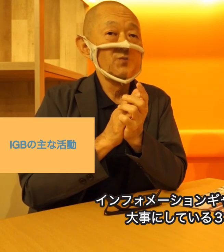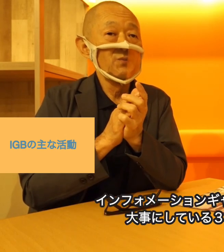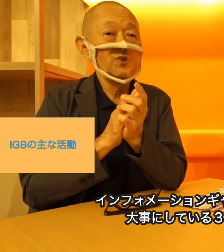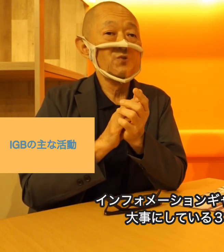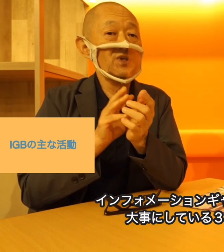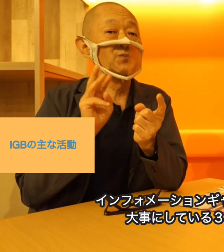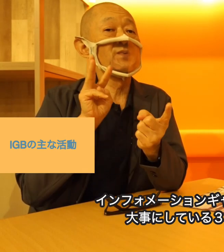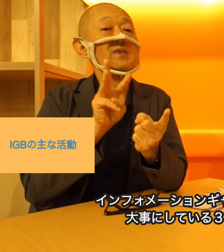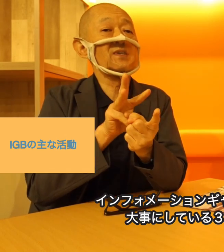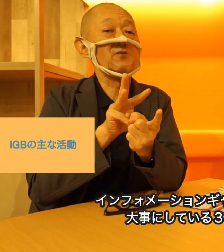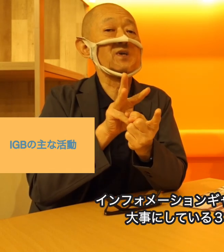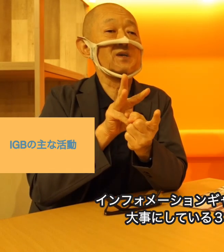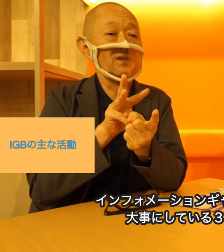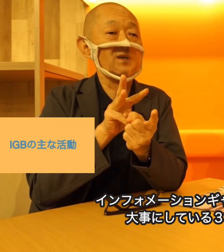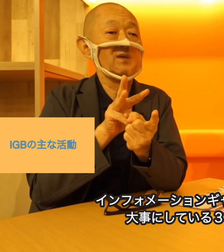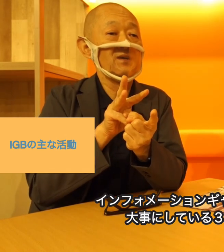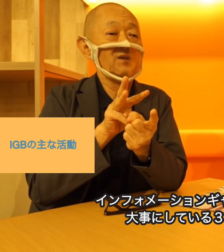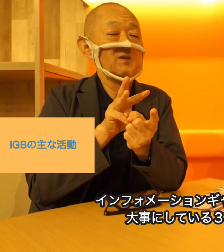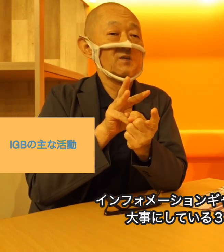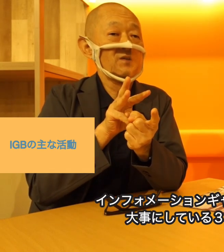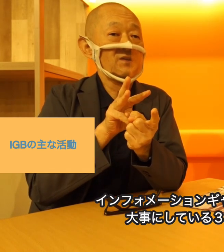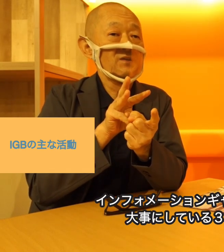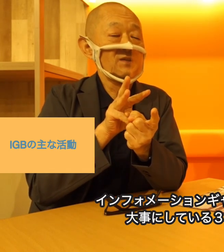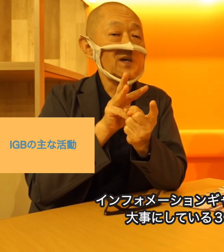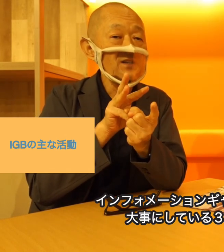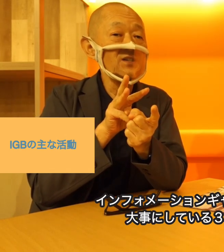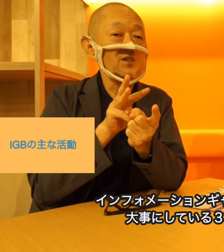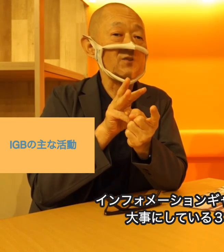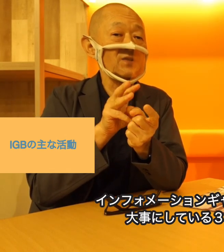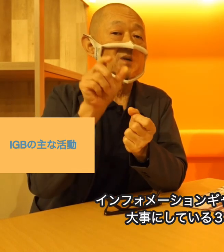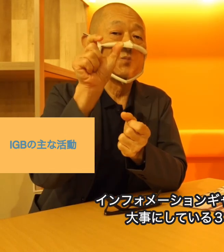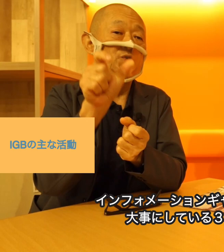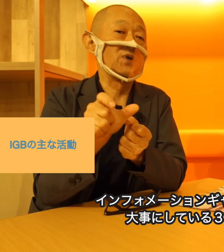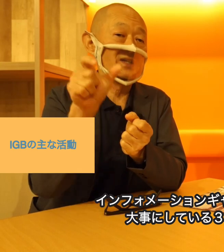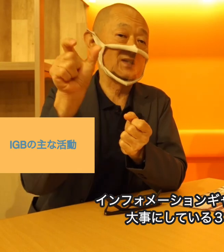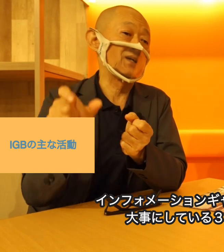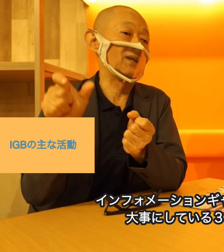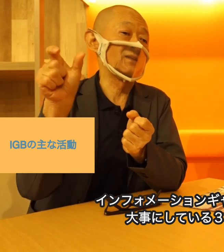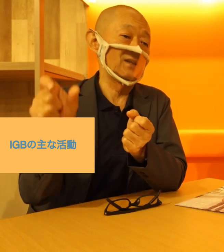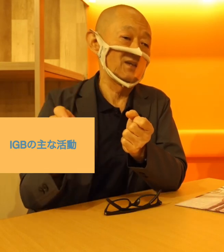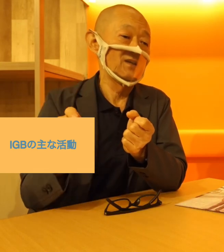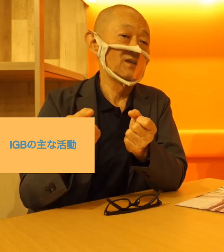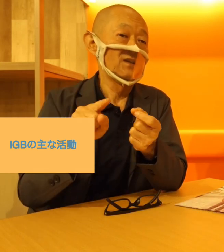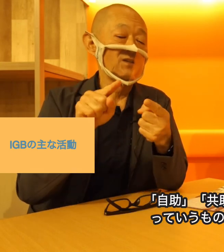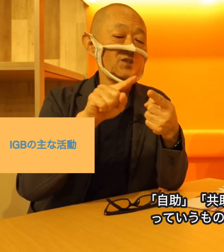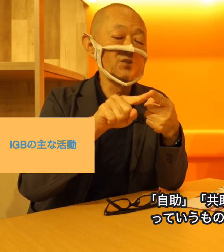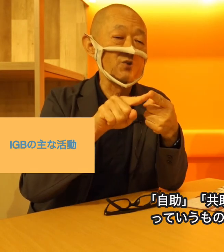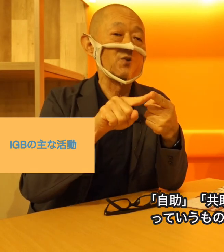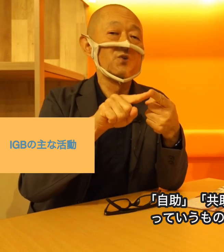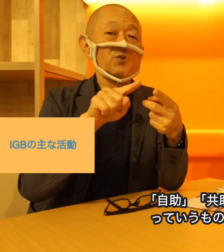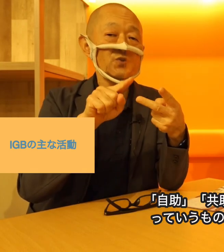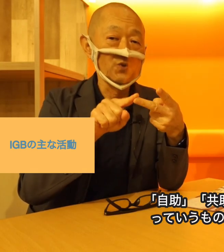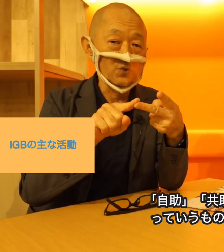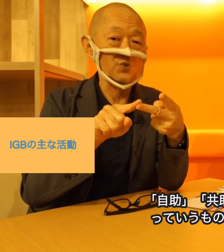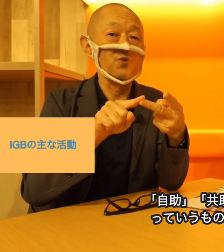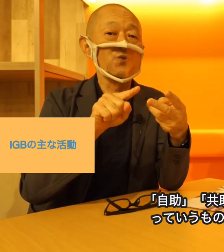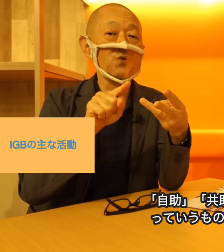メーションギャップバスターの中で大事にしている3本の柱があって、自助、共助、公